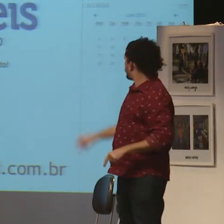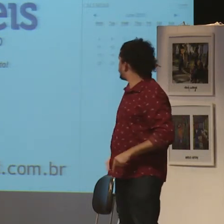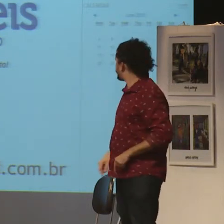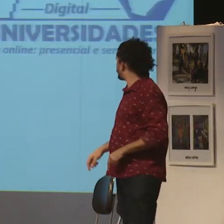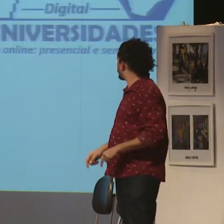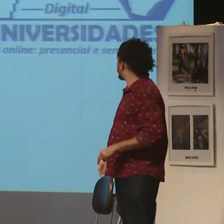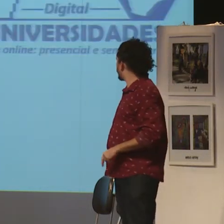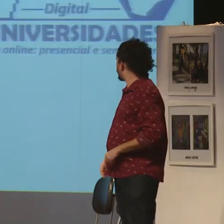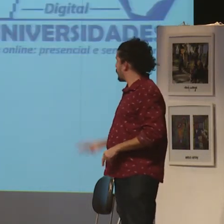lá.